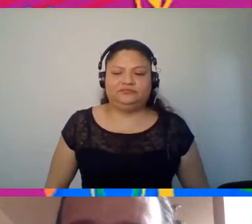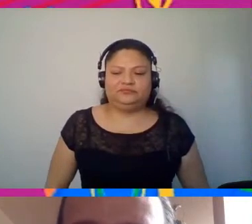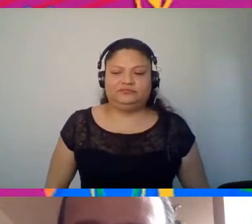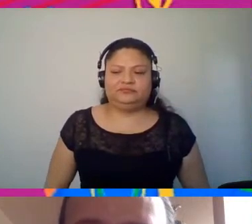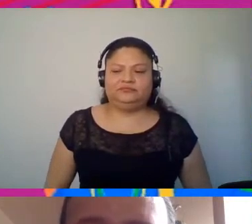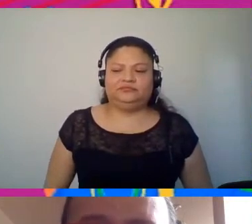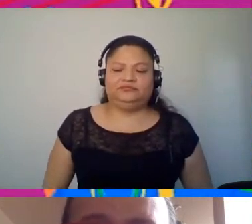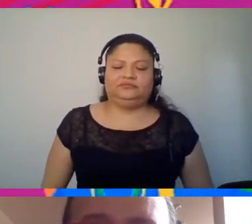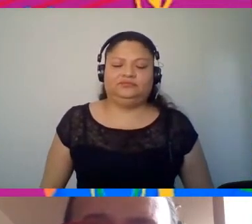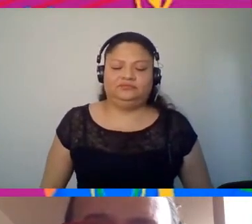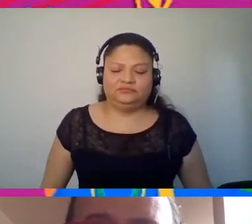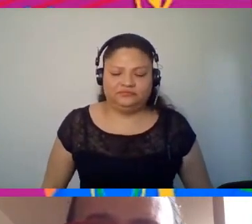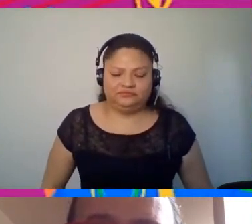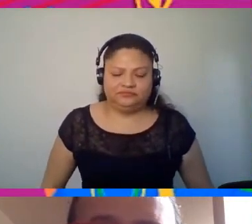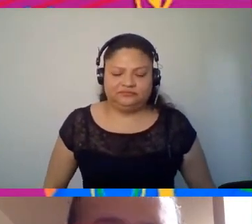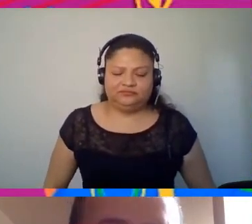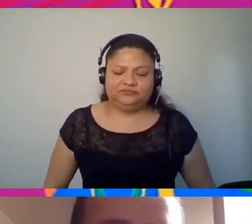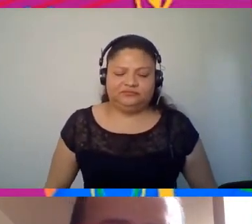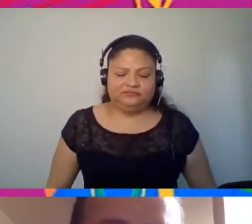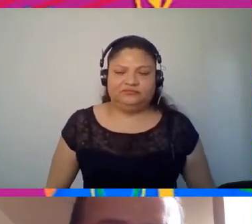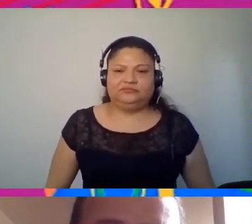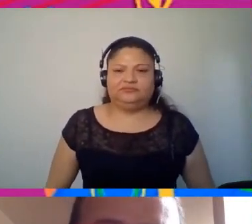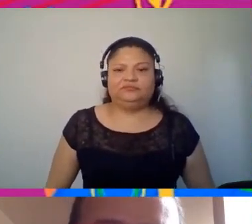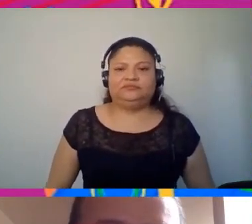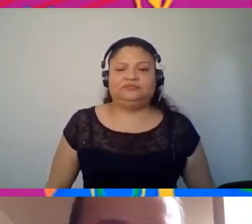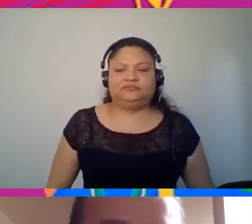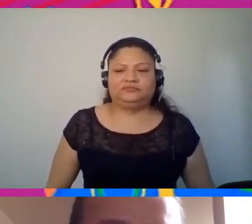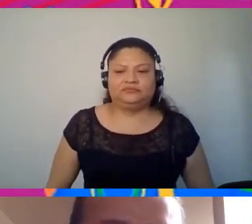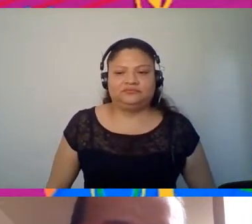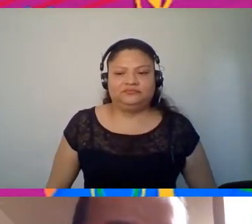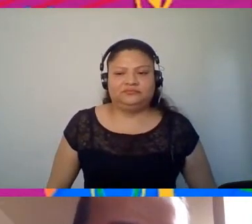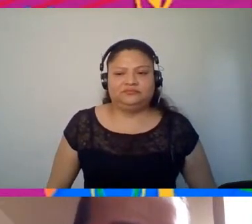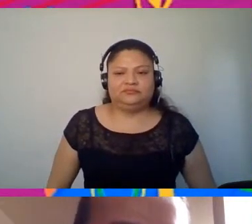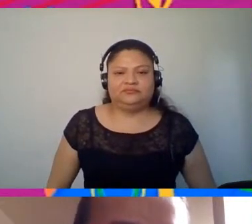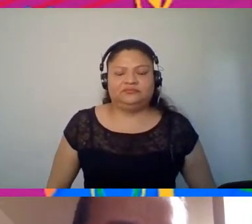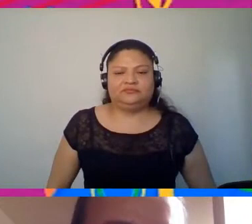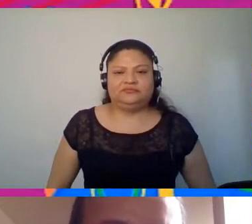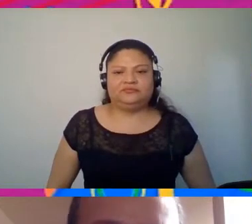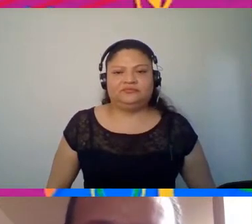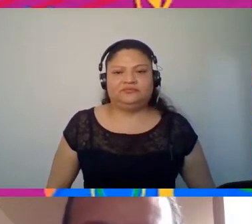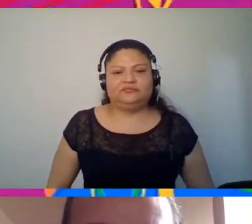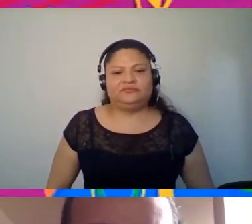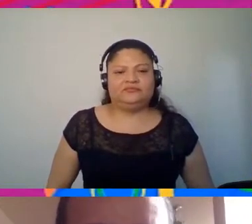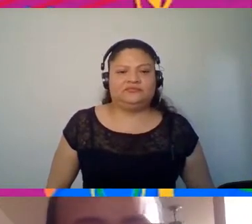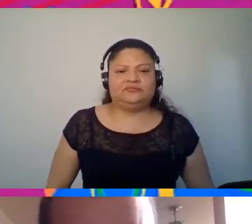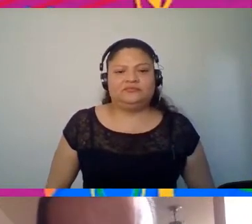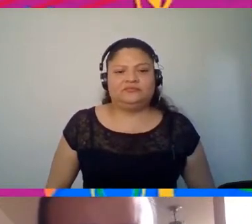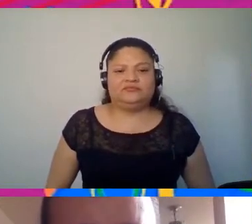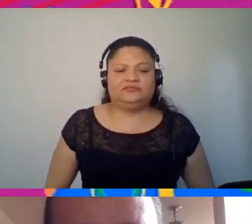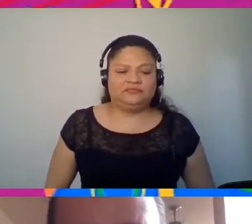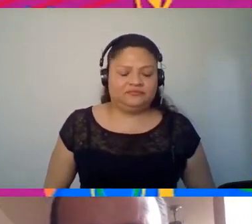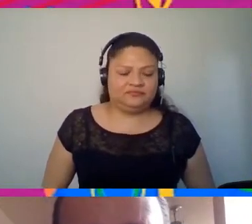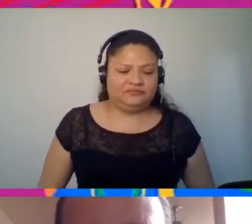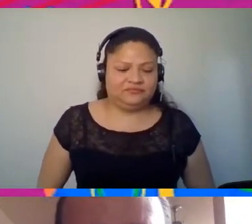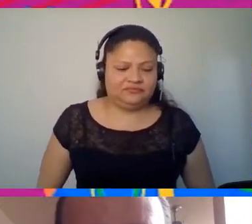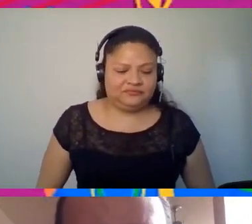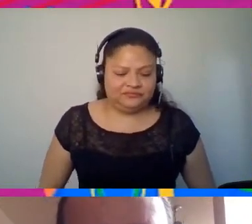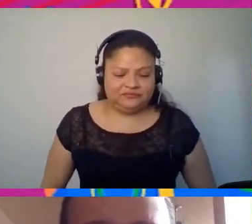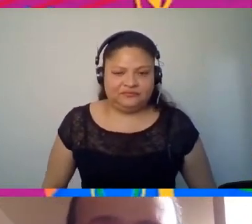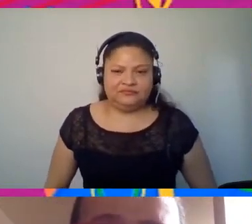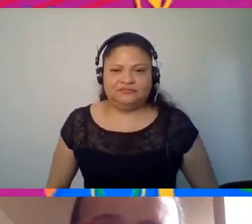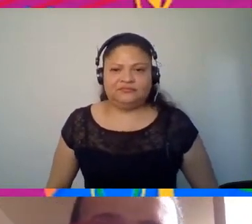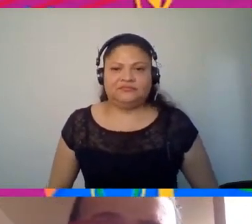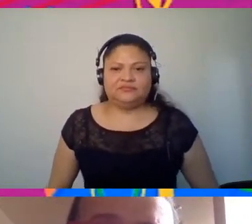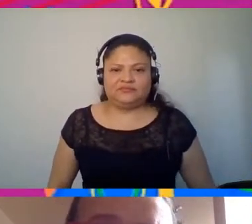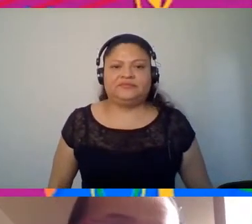Y agradecerles nuevamente y le dejo la palabra a nuestra querida Paloma para el cierre.